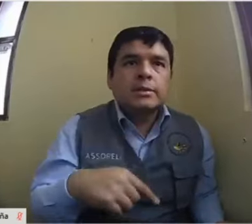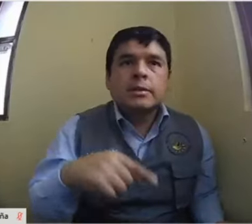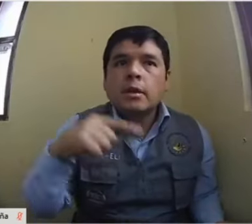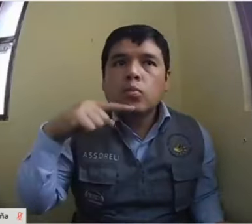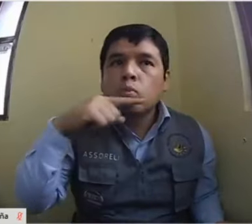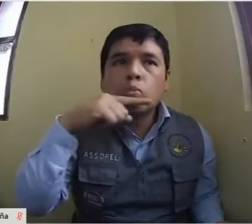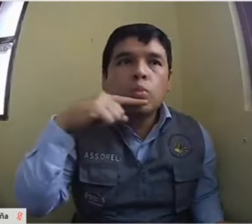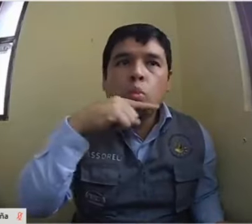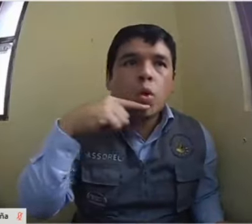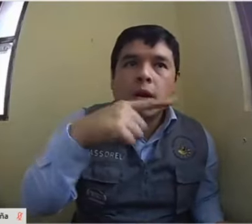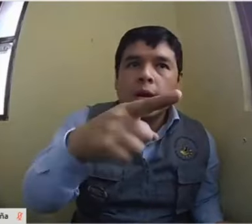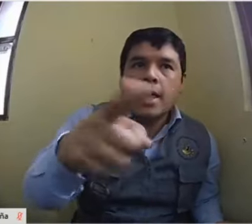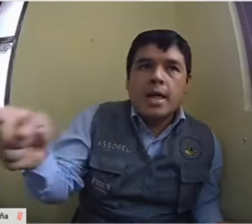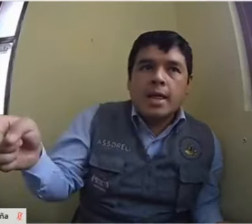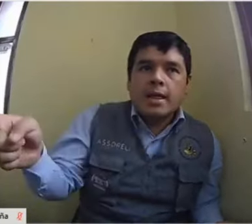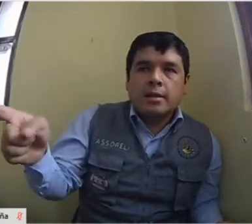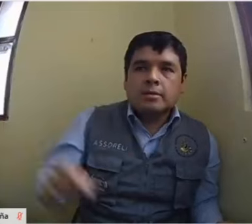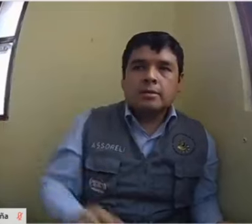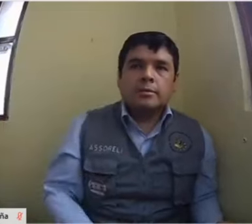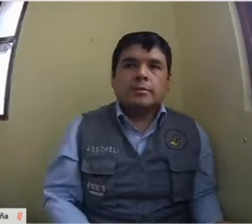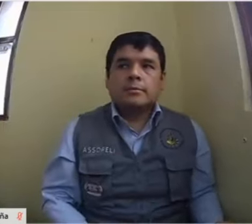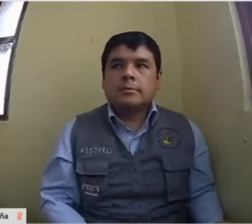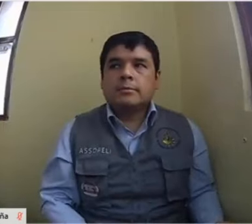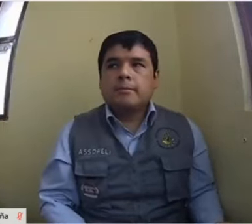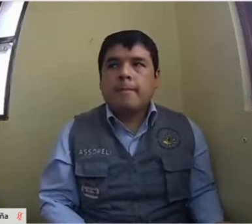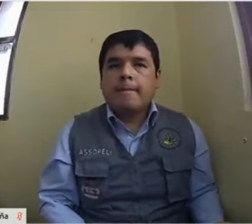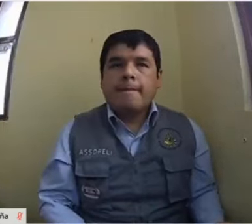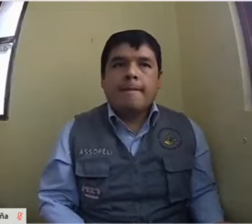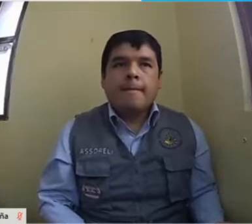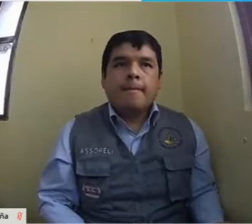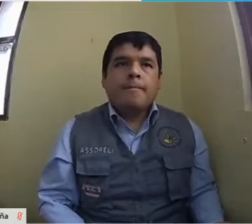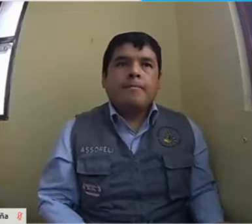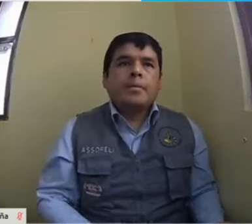Ellas, mujer, y se señala igual a varias personas. Ellas.